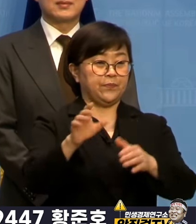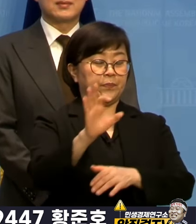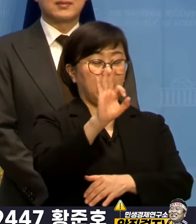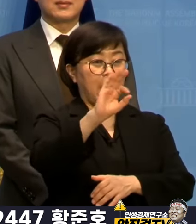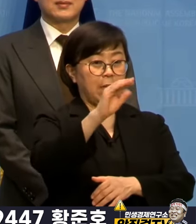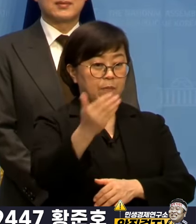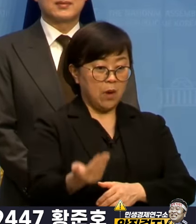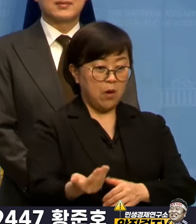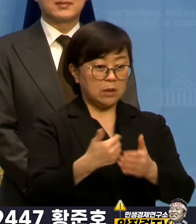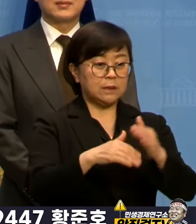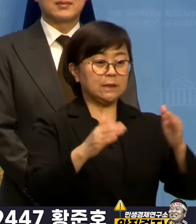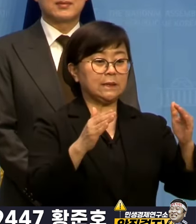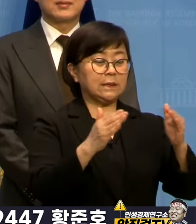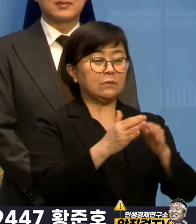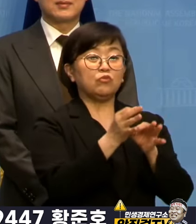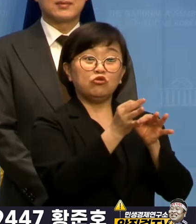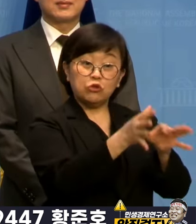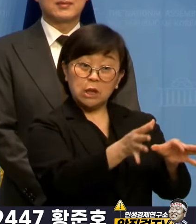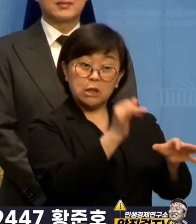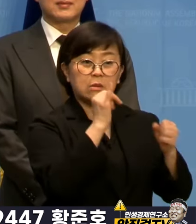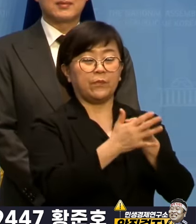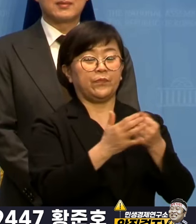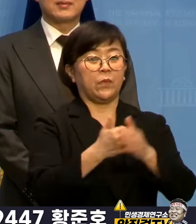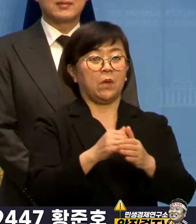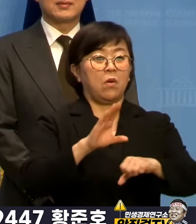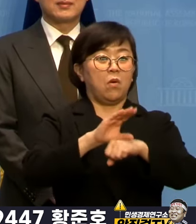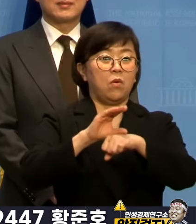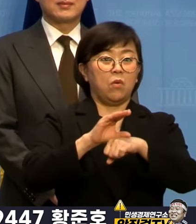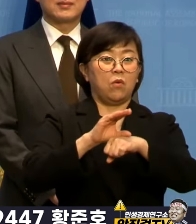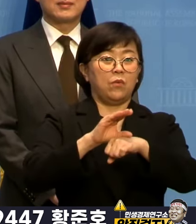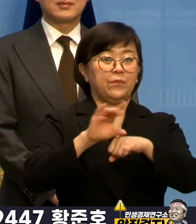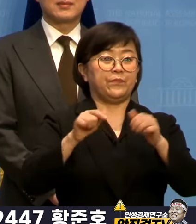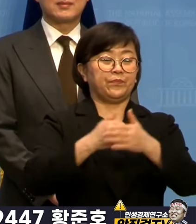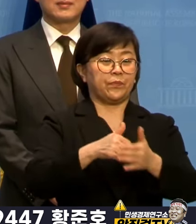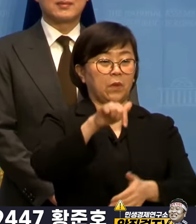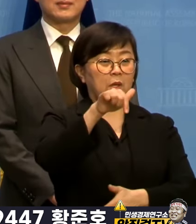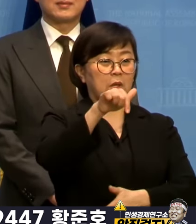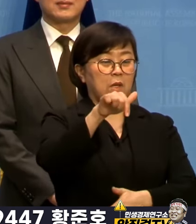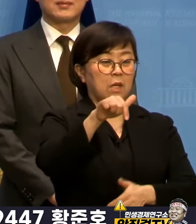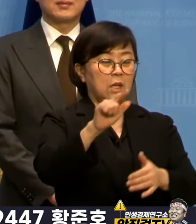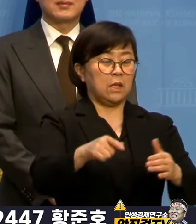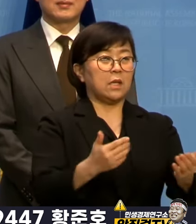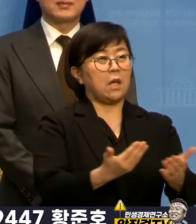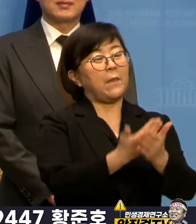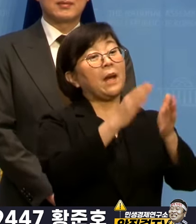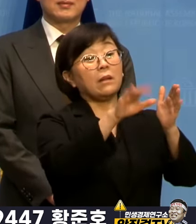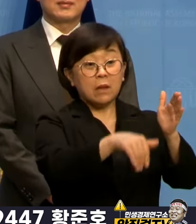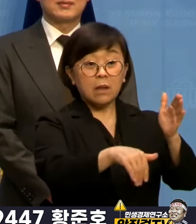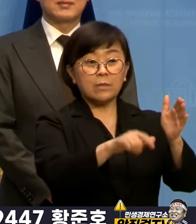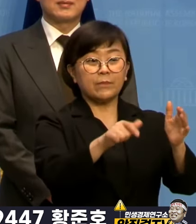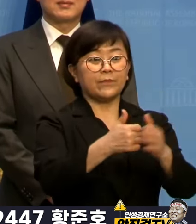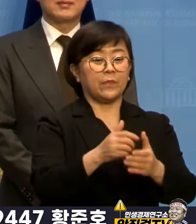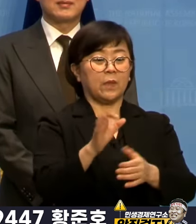부동산 투기 의혹이 제기됐습니다. 언론 보도에 따르면 양평 공공일대 개발 현장의 시기에